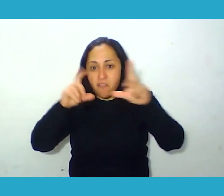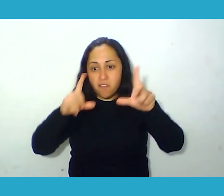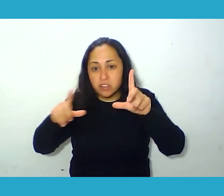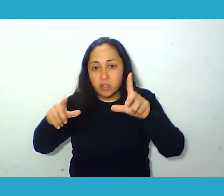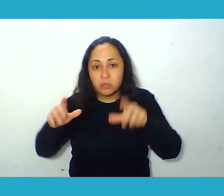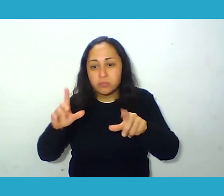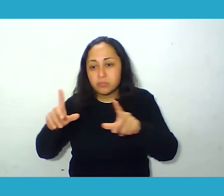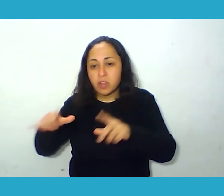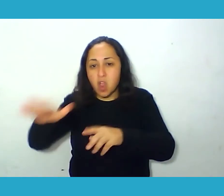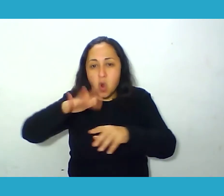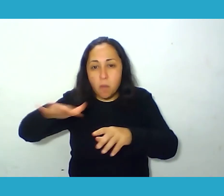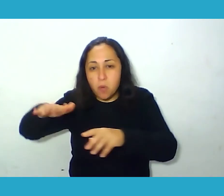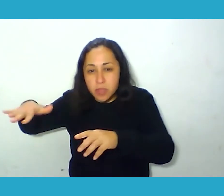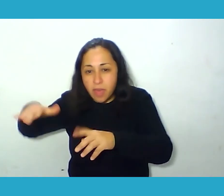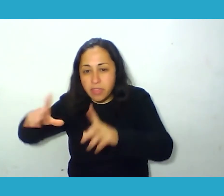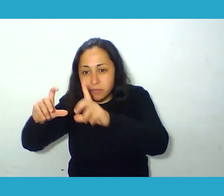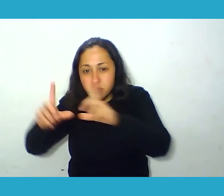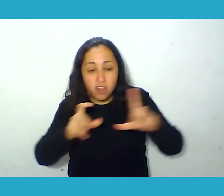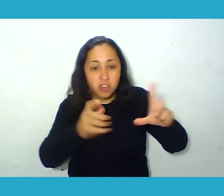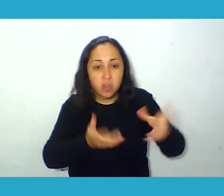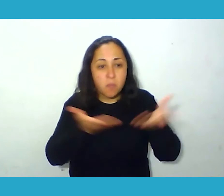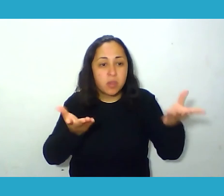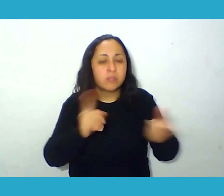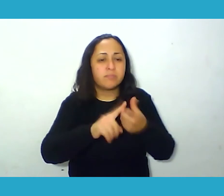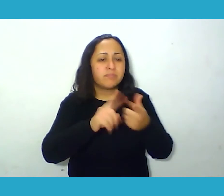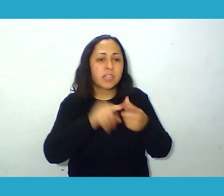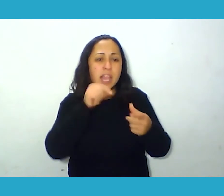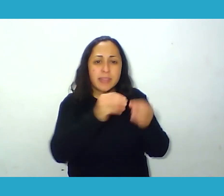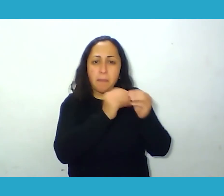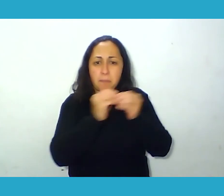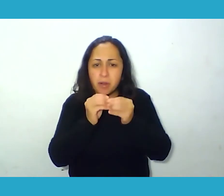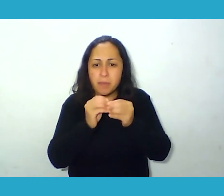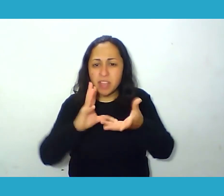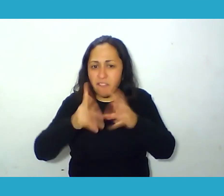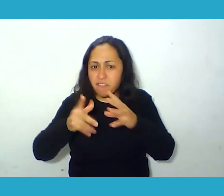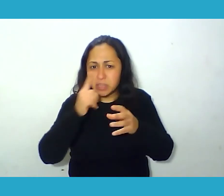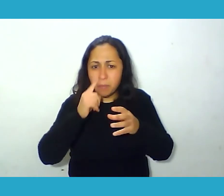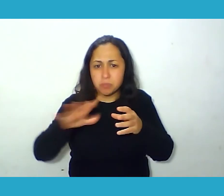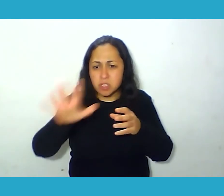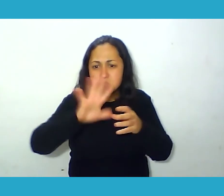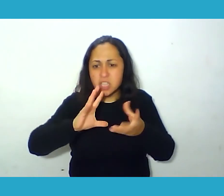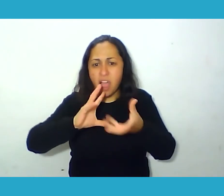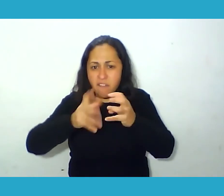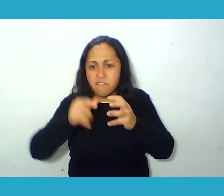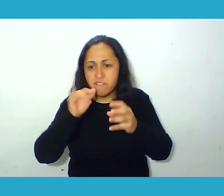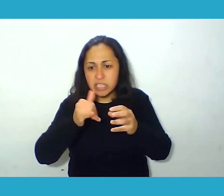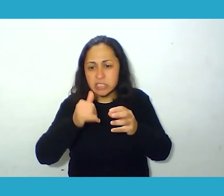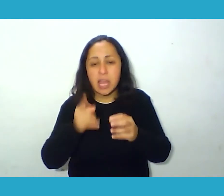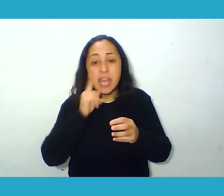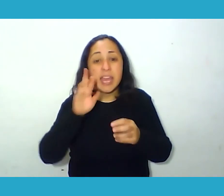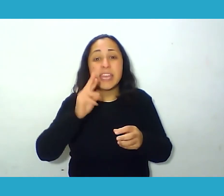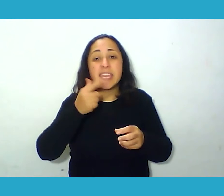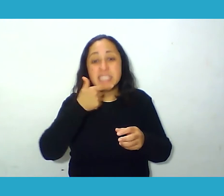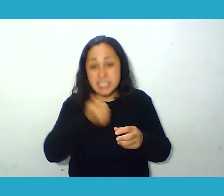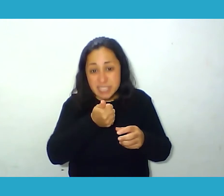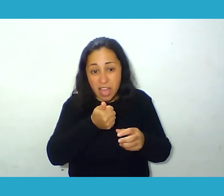comunidades comunicadas muchas ciudades. Continúa diciendo que se trata de una problemática que afecta a la zona de Punilla y toda Latinoamérica. El IRSA